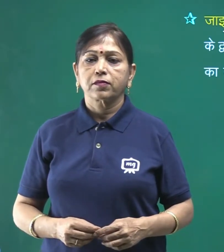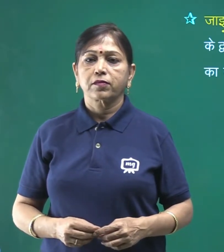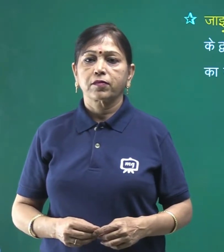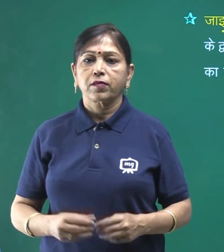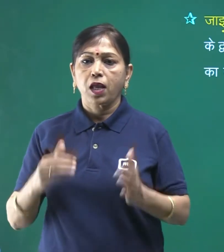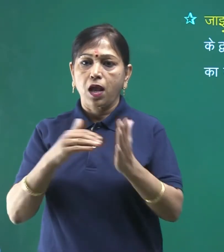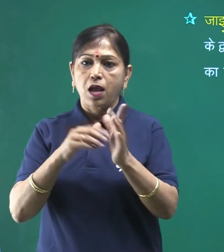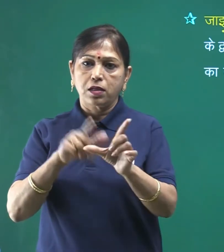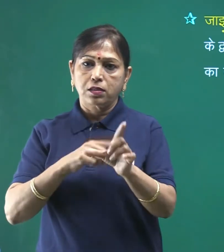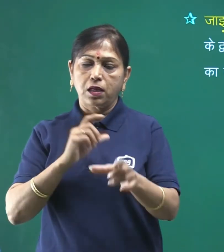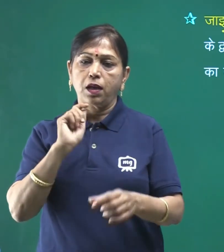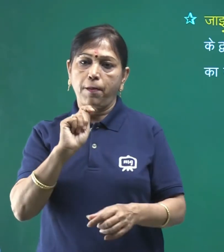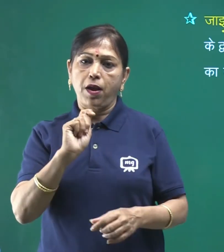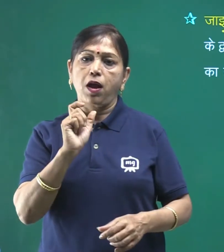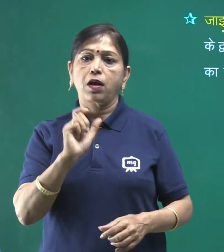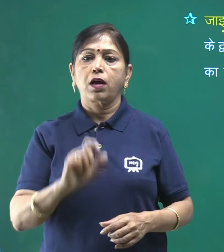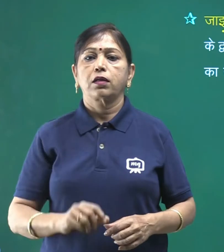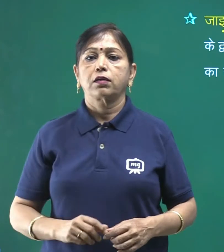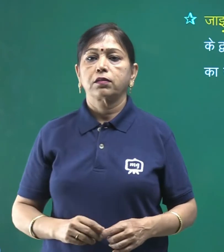जाइलम का कार्य